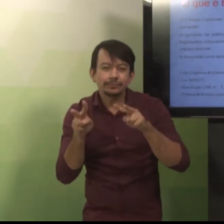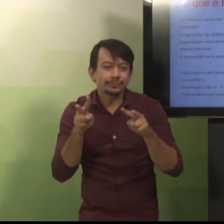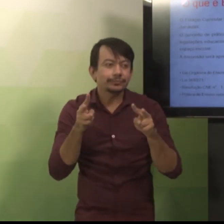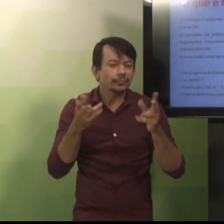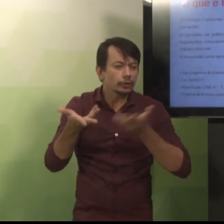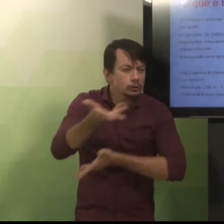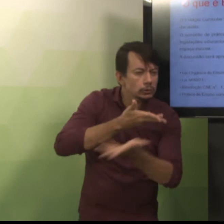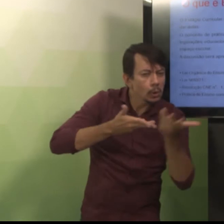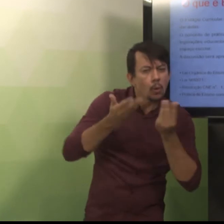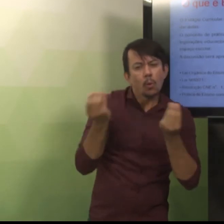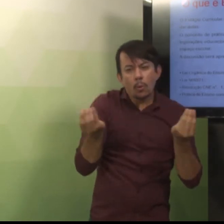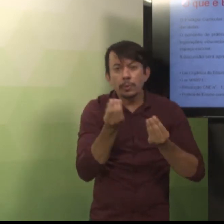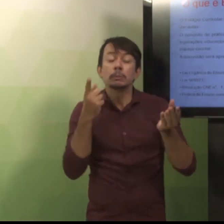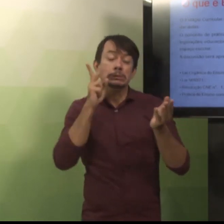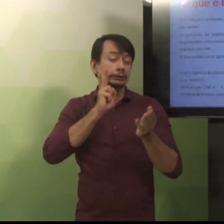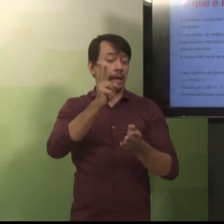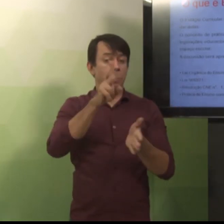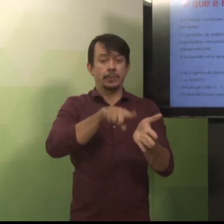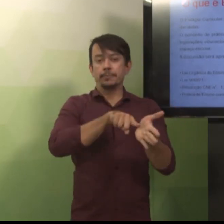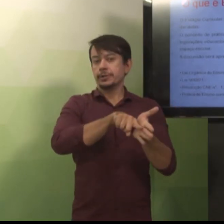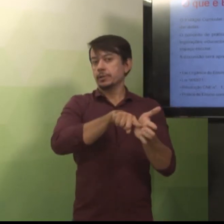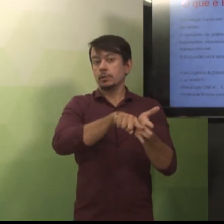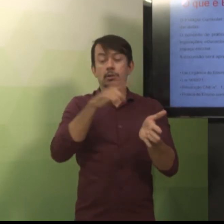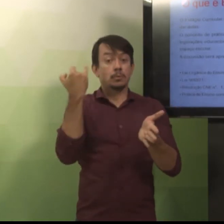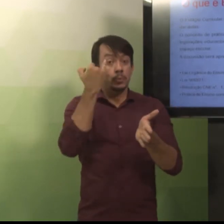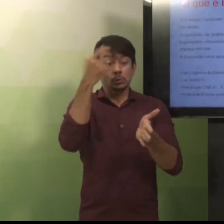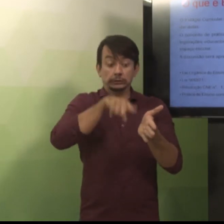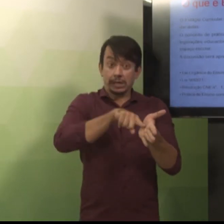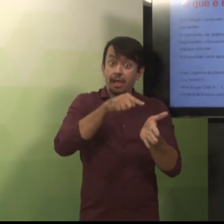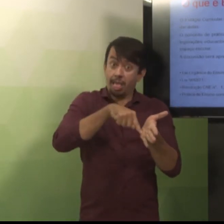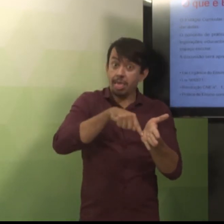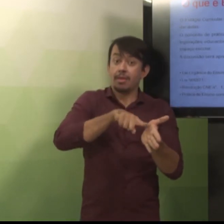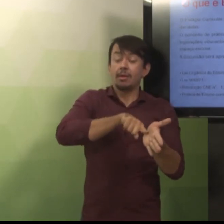Então, é necessário que haja sempre pesquisas. Pesquisas são muito importantes.